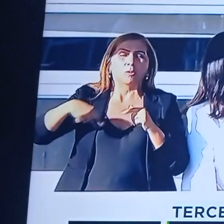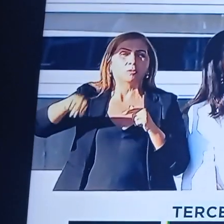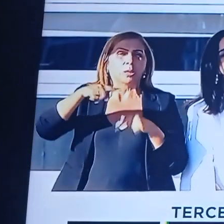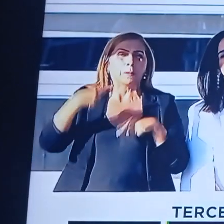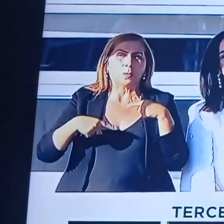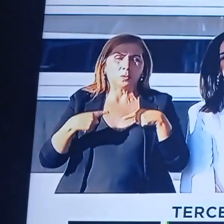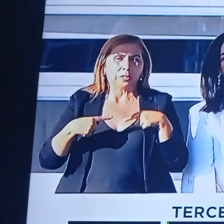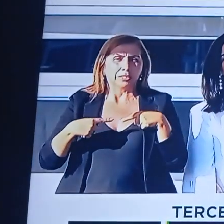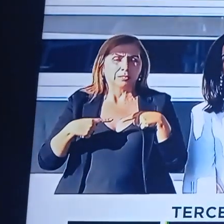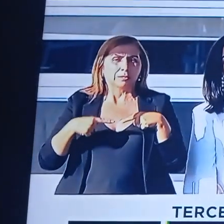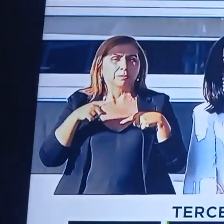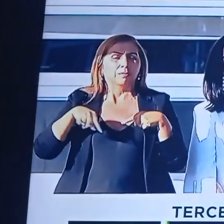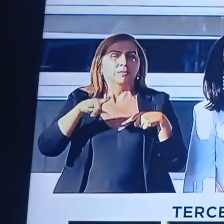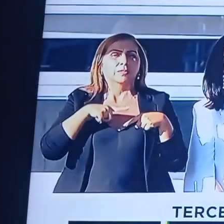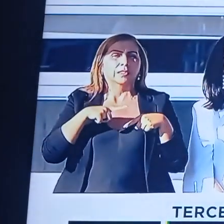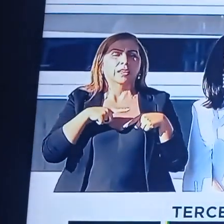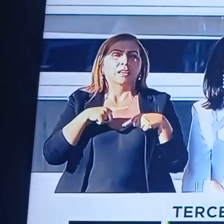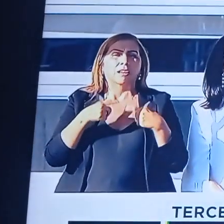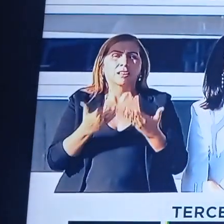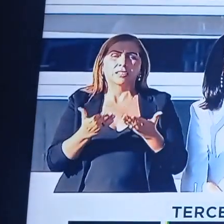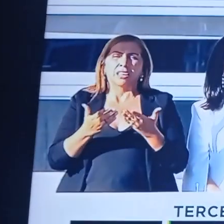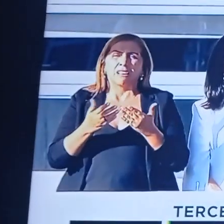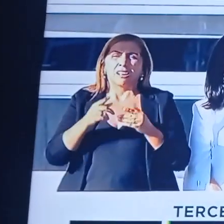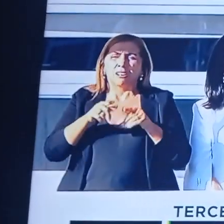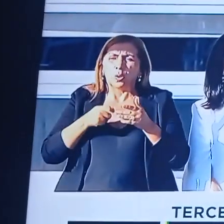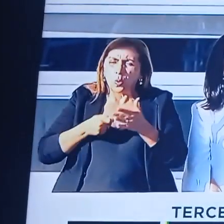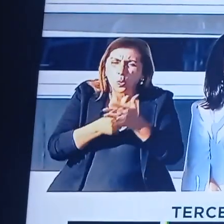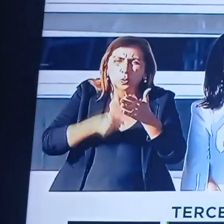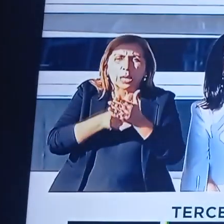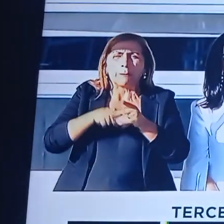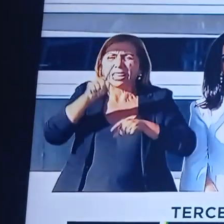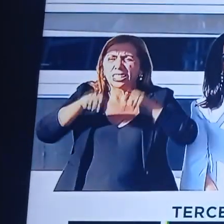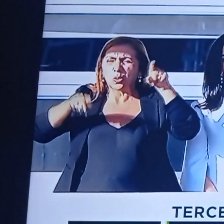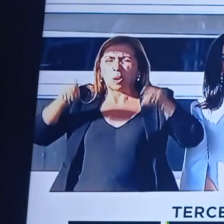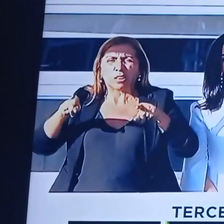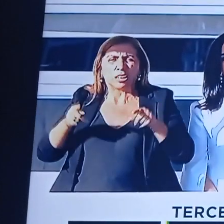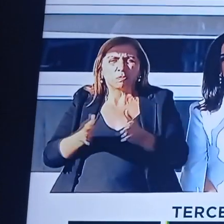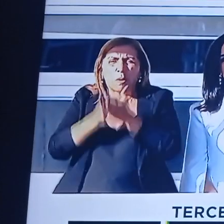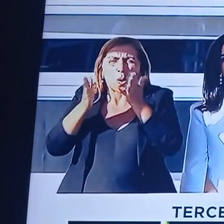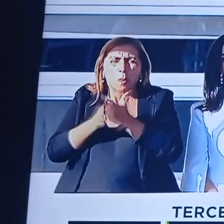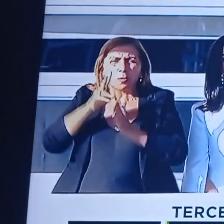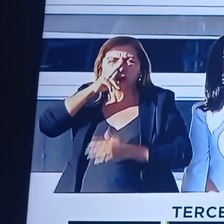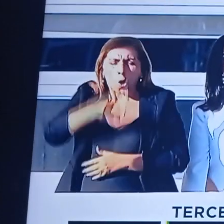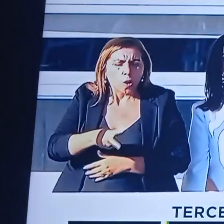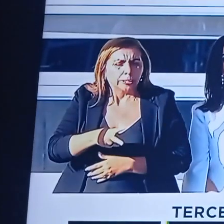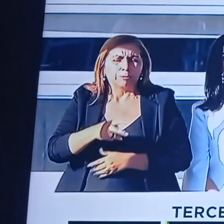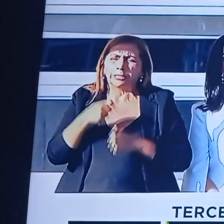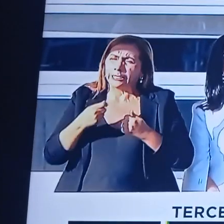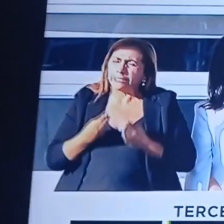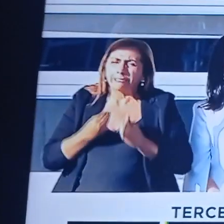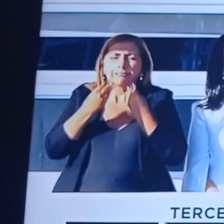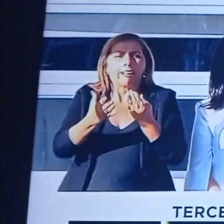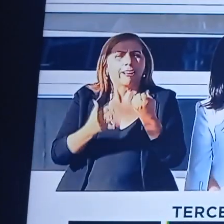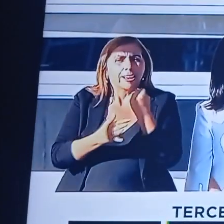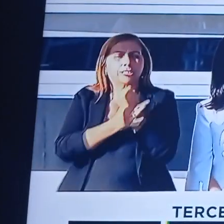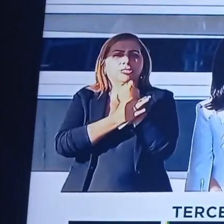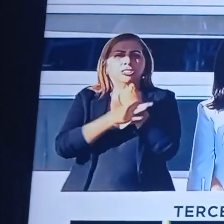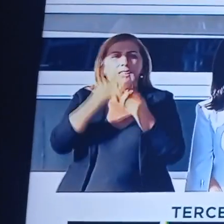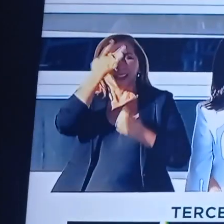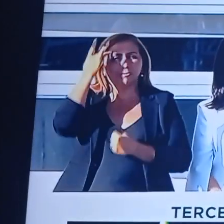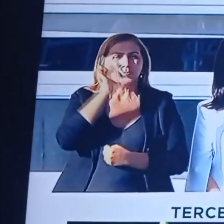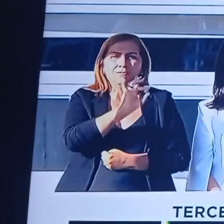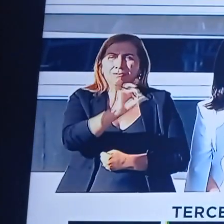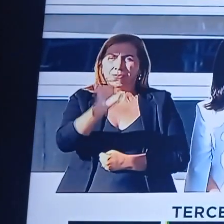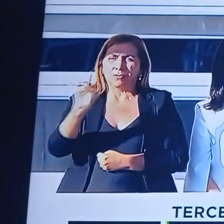2003 foi o de lutar contra a desigualdade e a extrema pobreza e garantir a cada pessoa deste